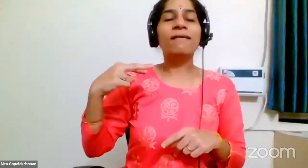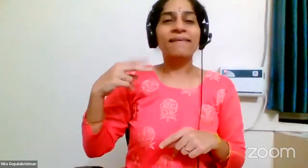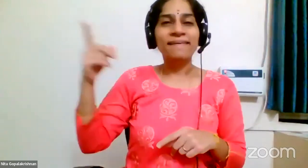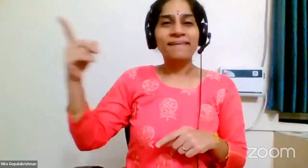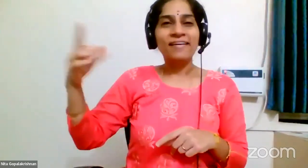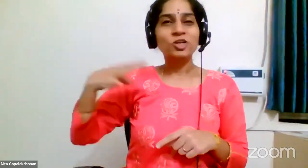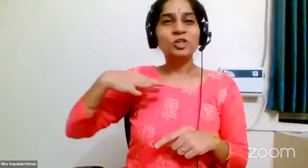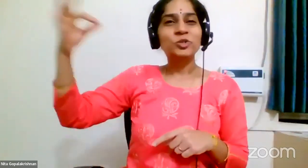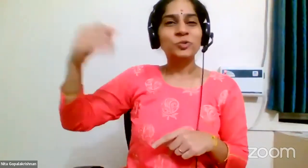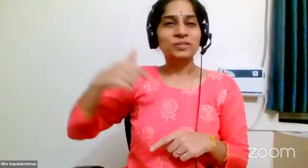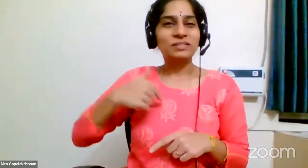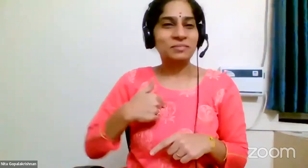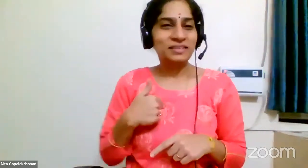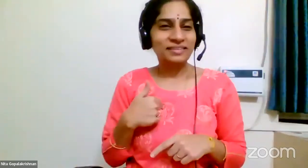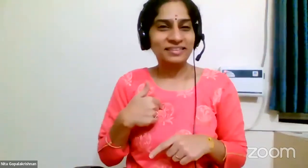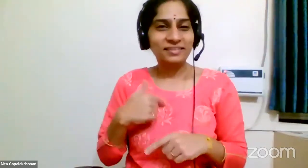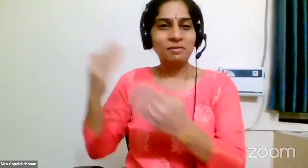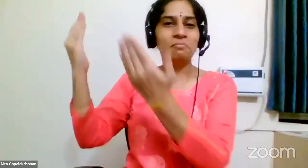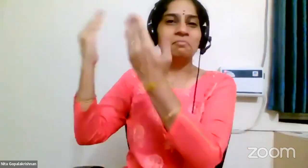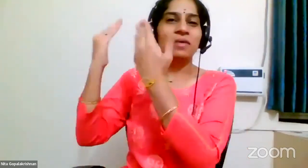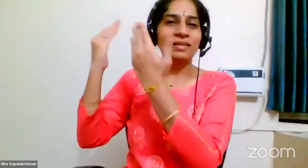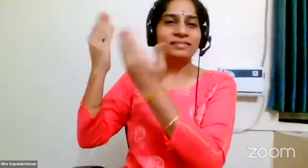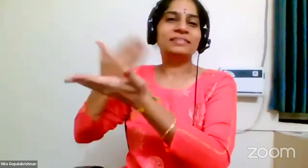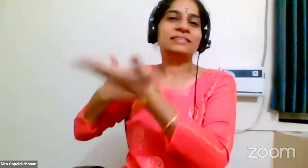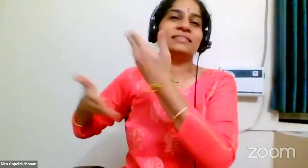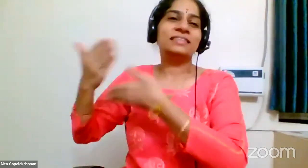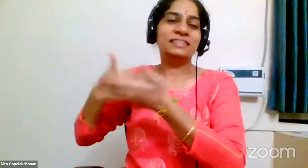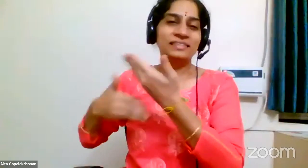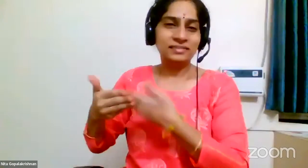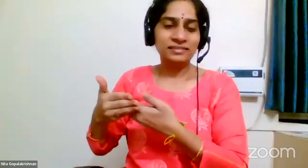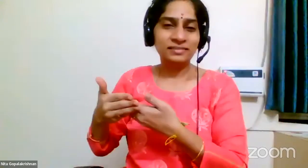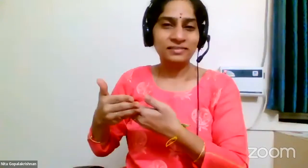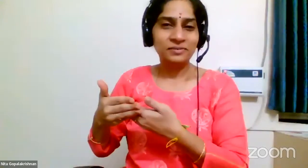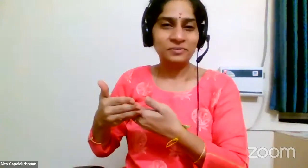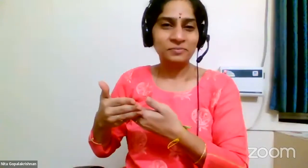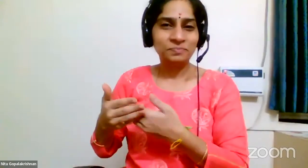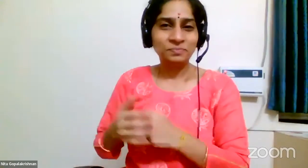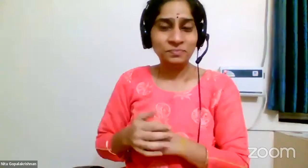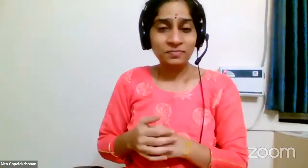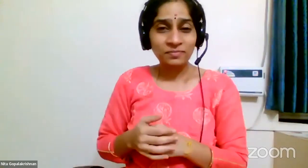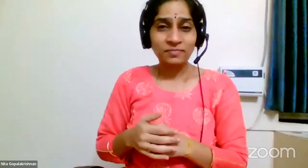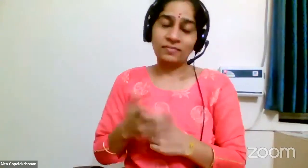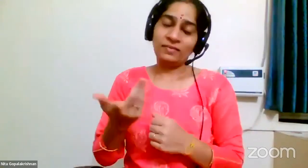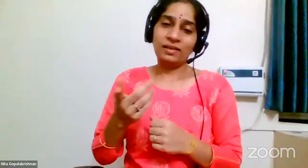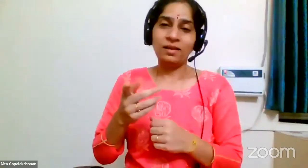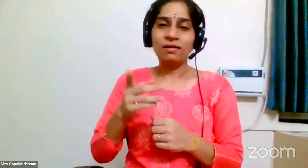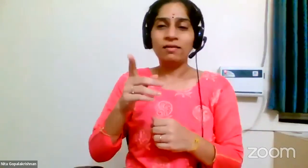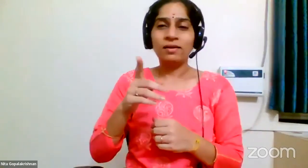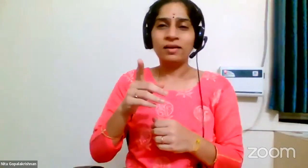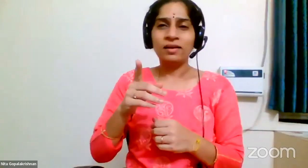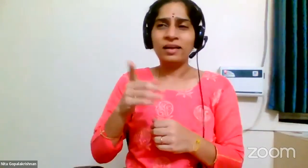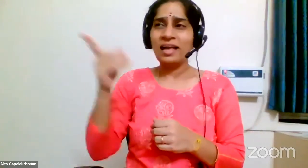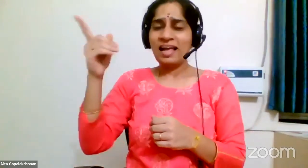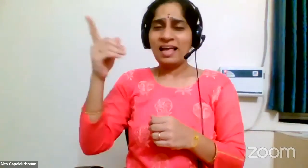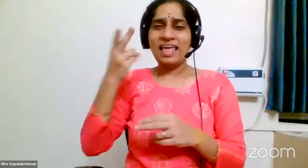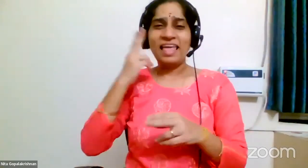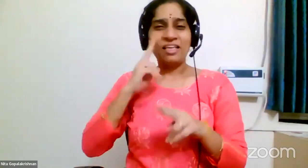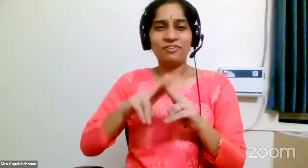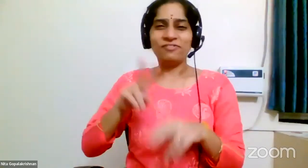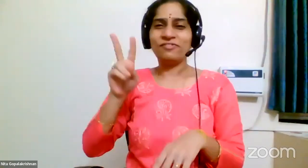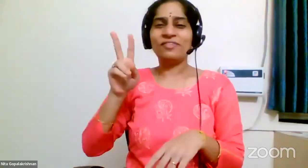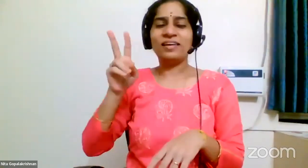जब कोई वरिष्ठ वैष्णव हमें देखेंगे कि देखो ये तो बड़ा नादान बच्चा है और बड़ा मूर्ख है,